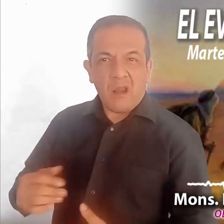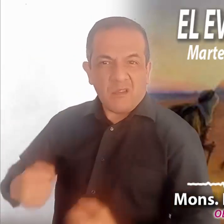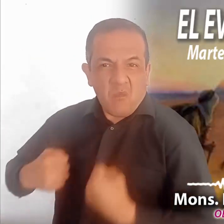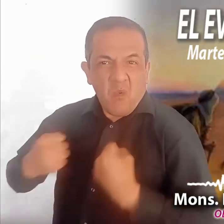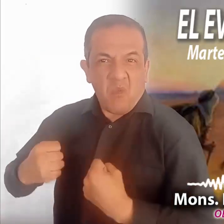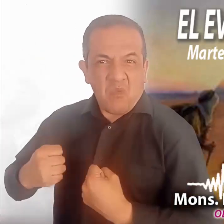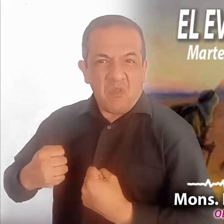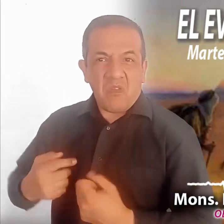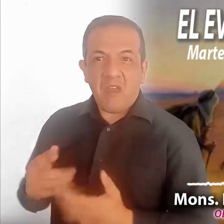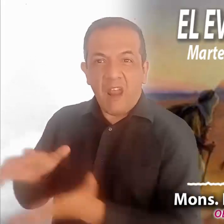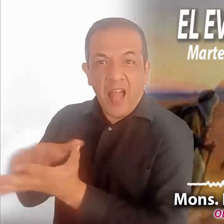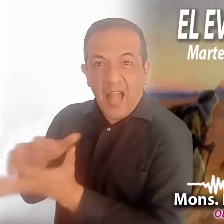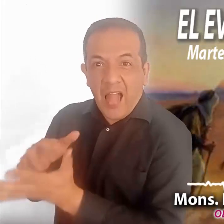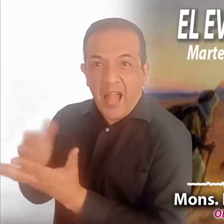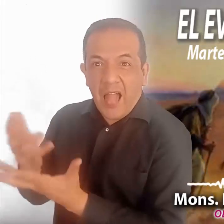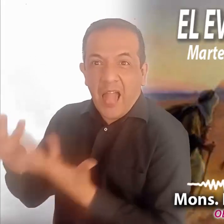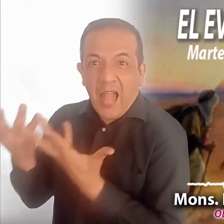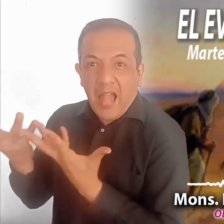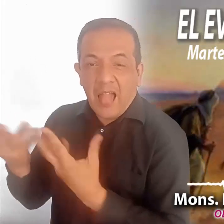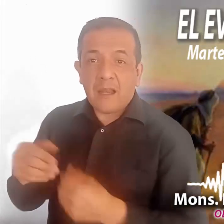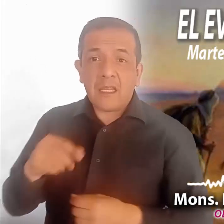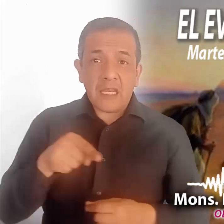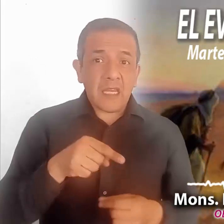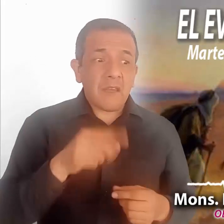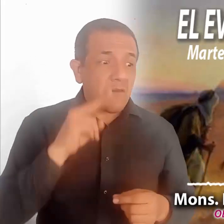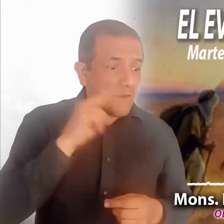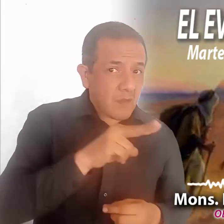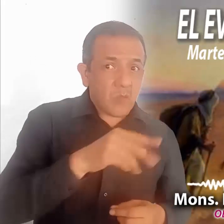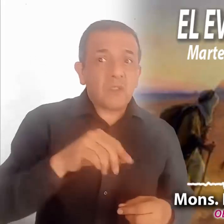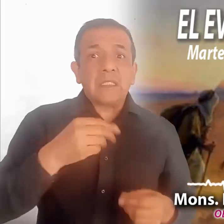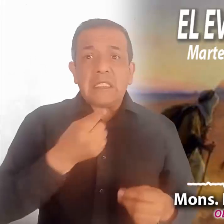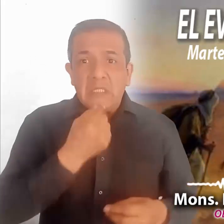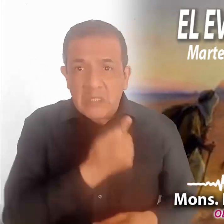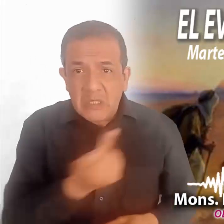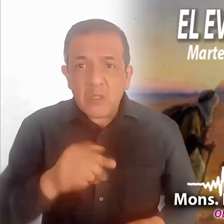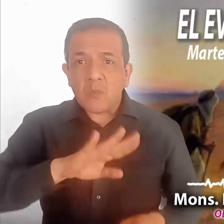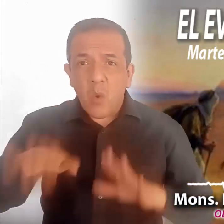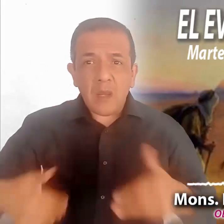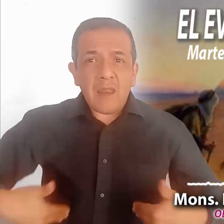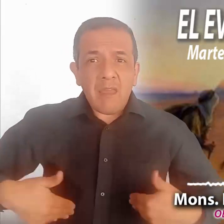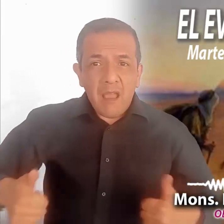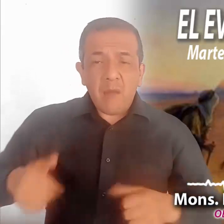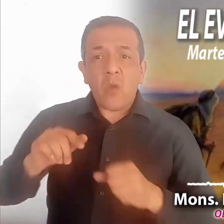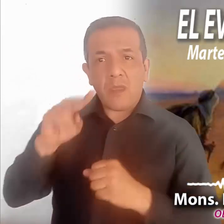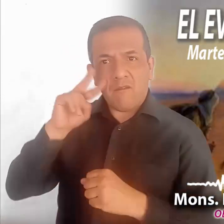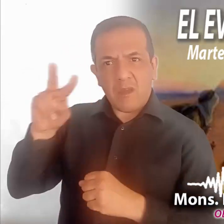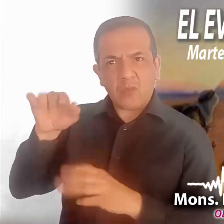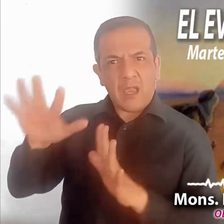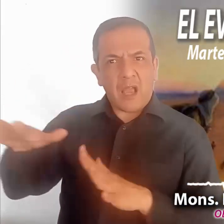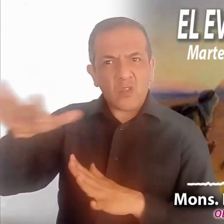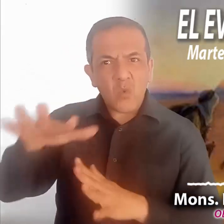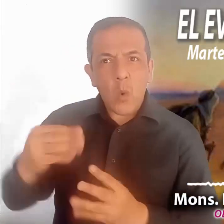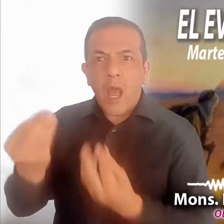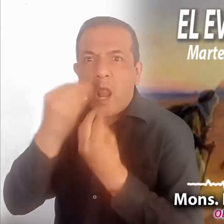pequeños hambrientos mientras hay bodegas repletas de alimentos. Hoy también mueren en el silencio